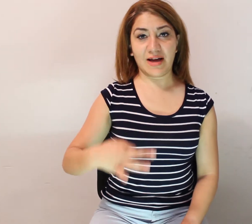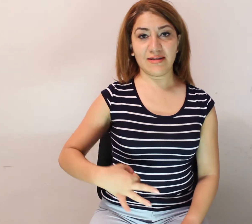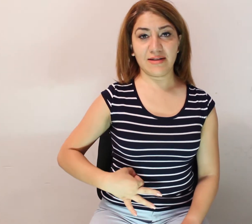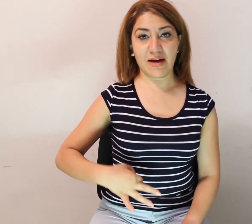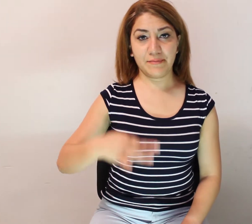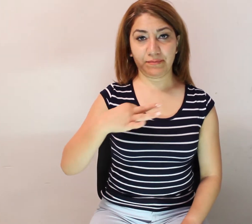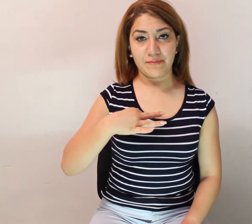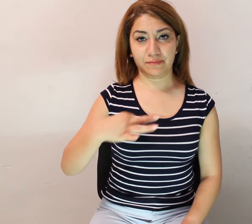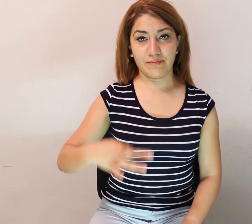Ֆրանսիա,